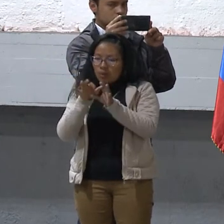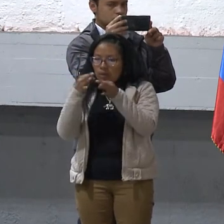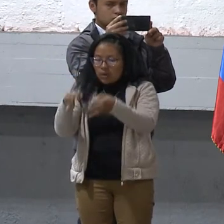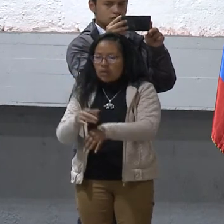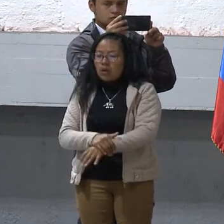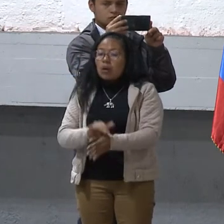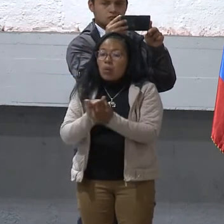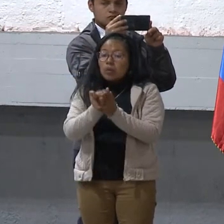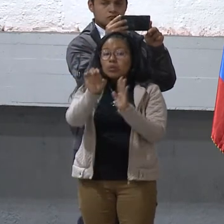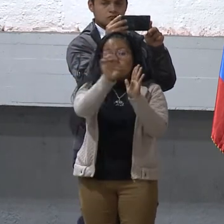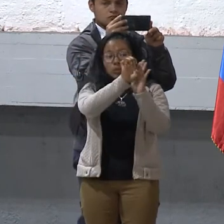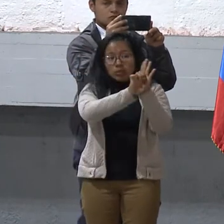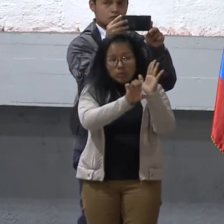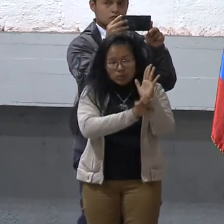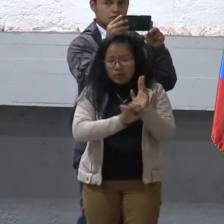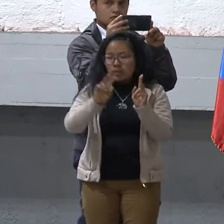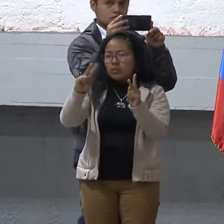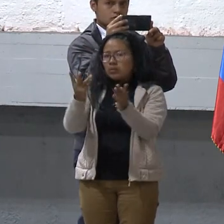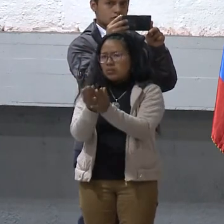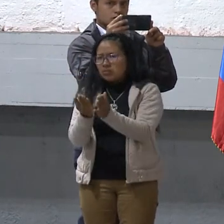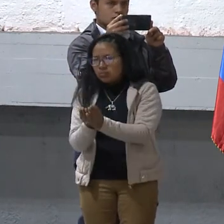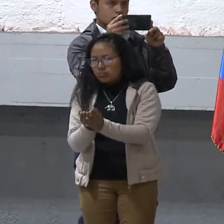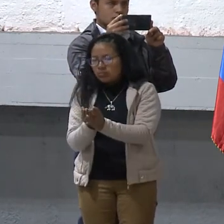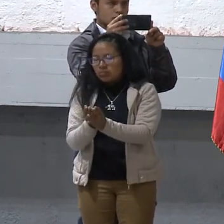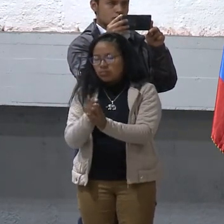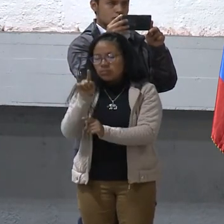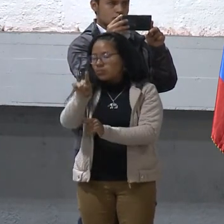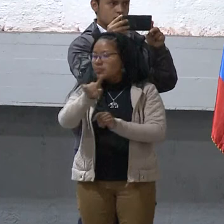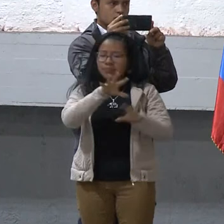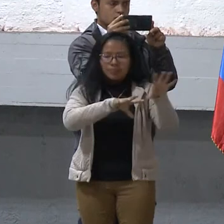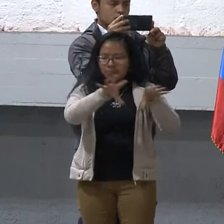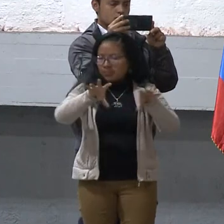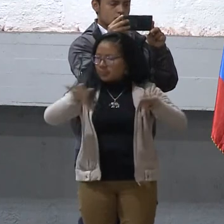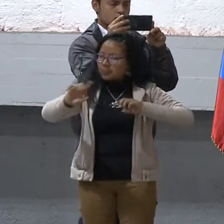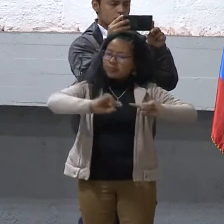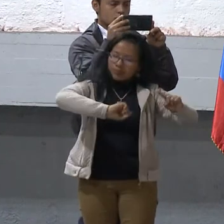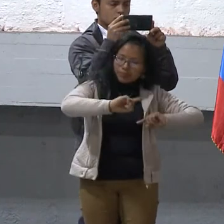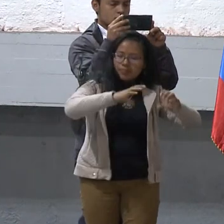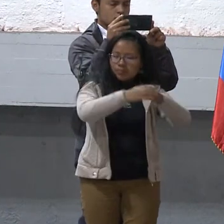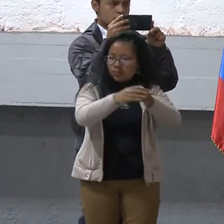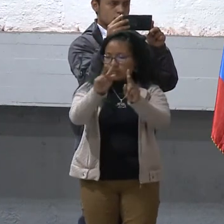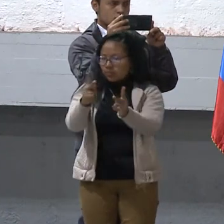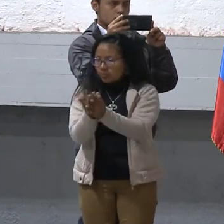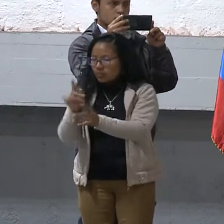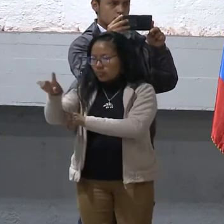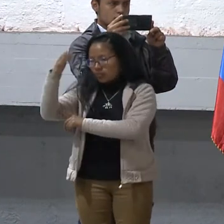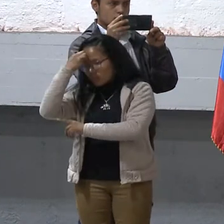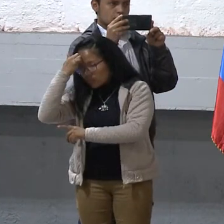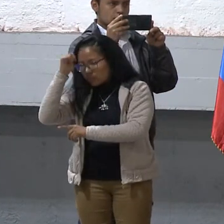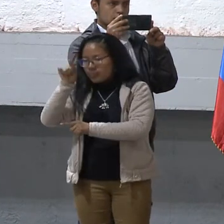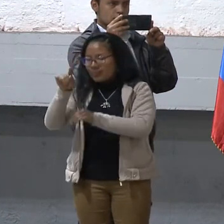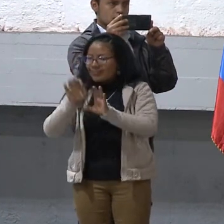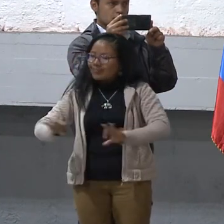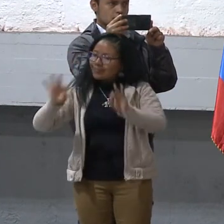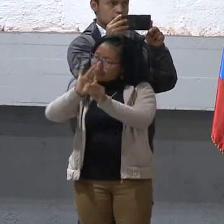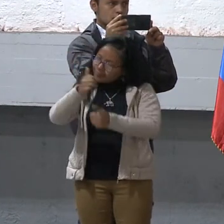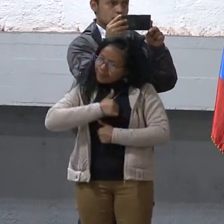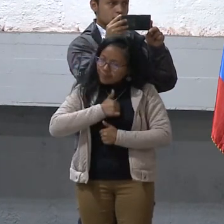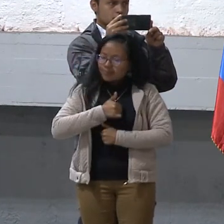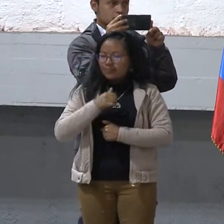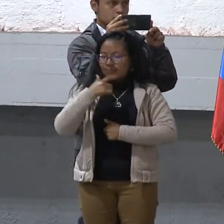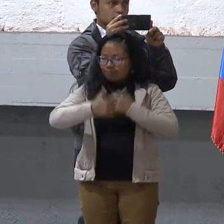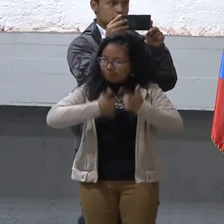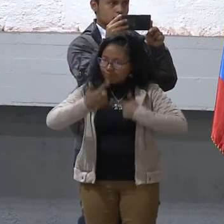los estudiantes los profesores los trabajadores y la administración central tengan autonomía para ejercer sus funciones